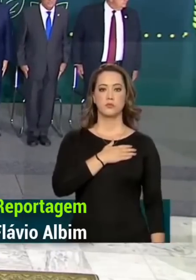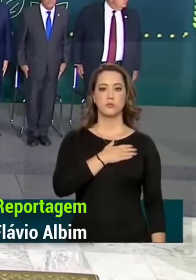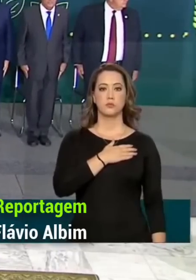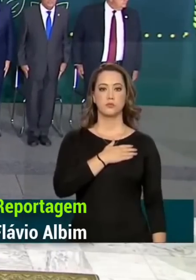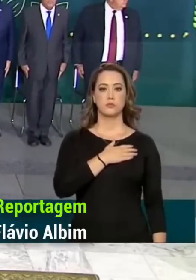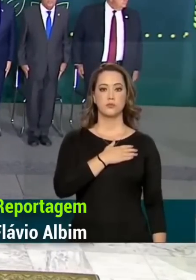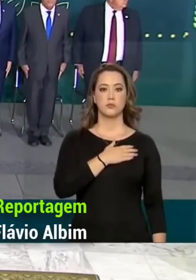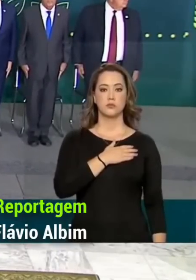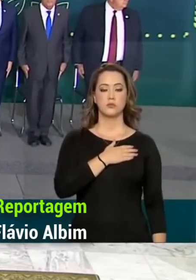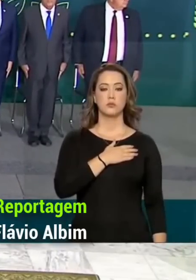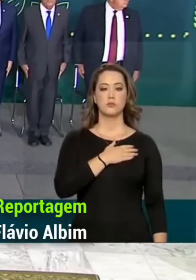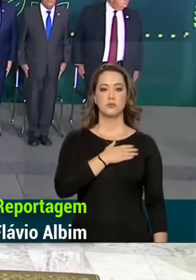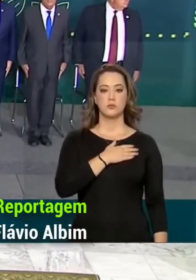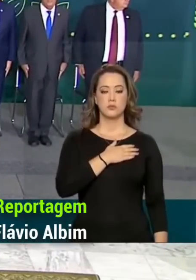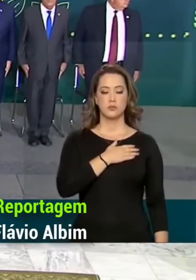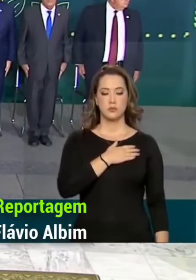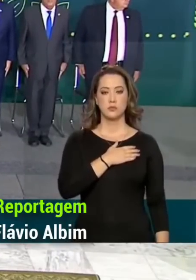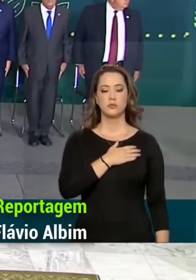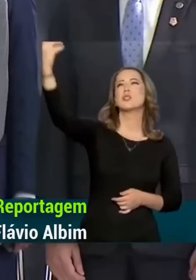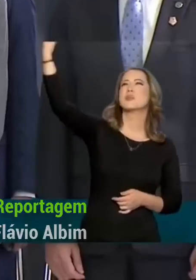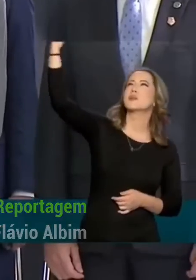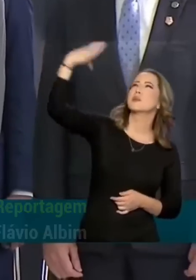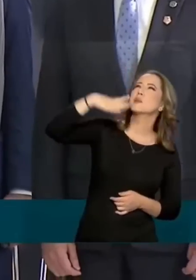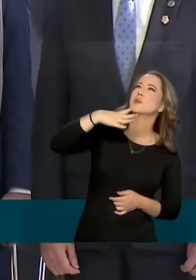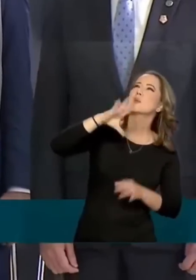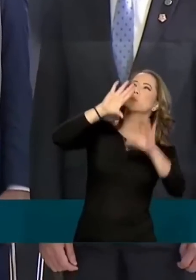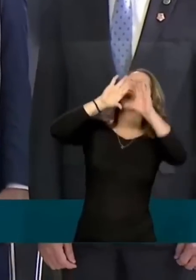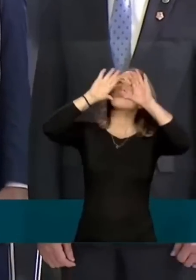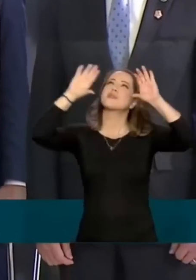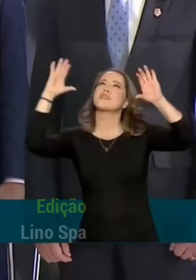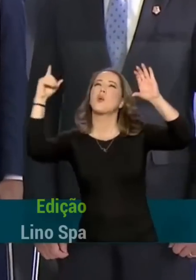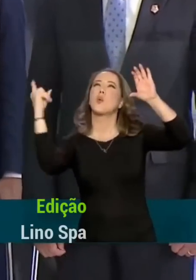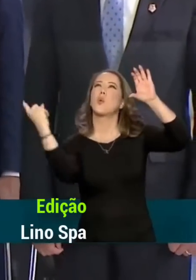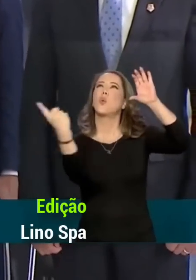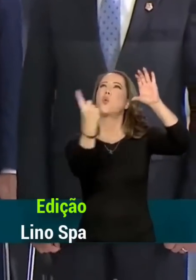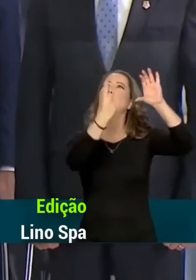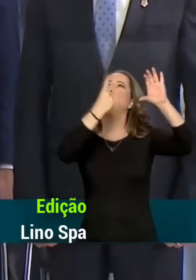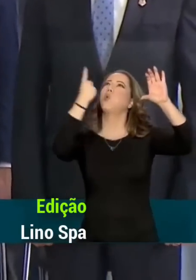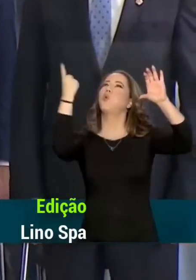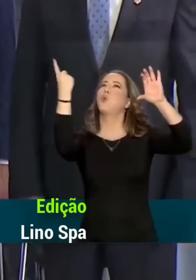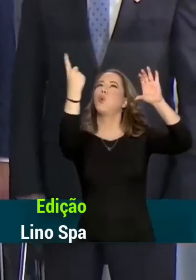O governo federal anunciou esta semana o novo Plano Safra